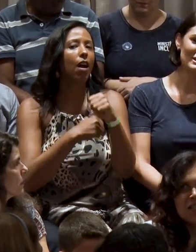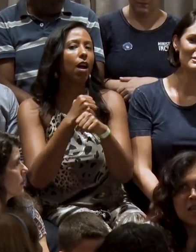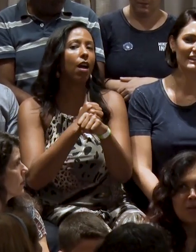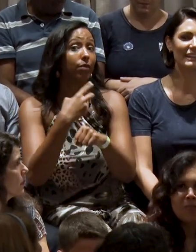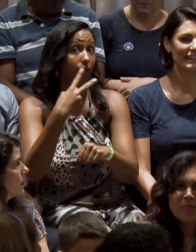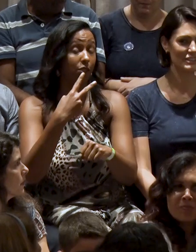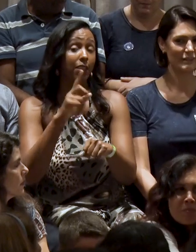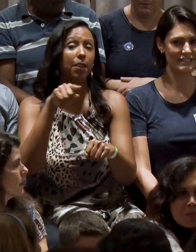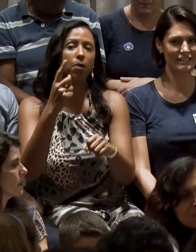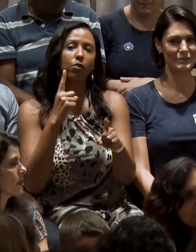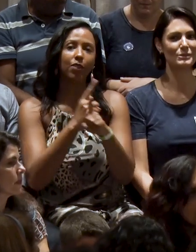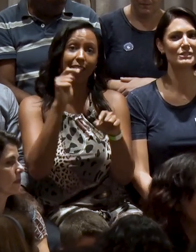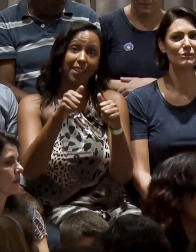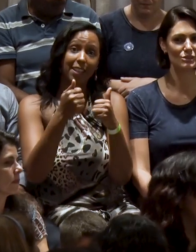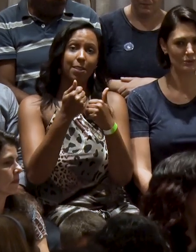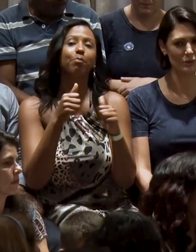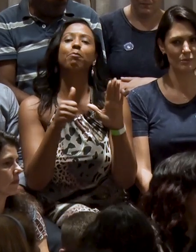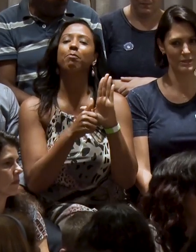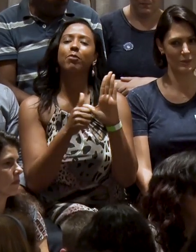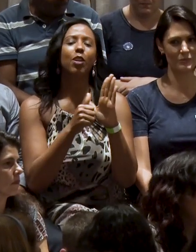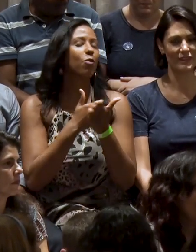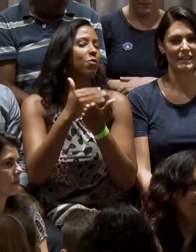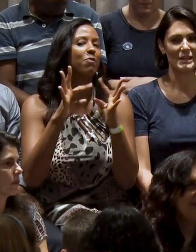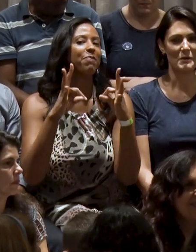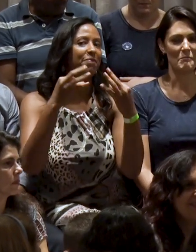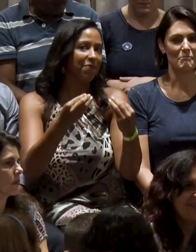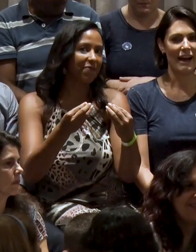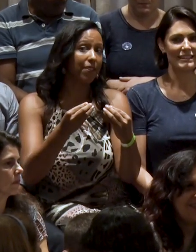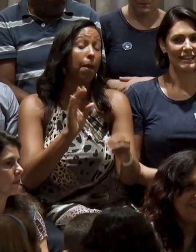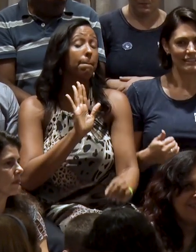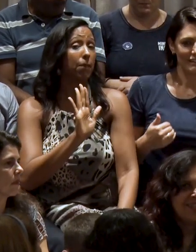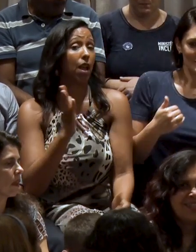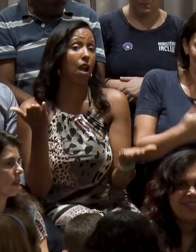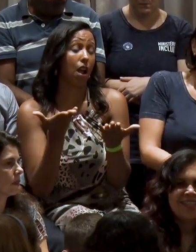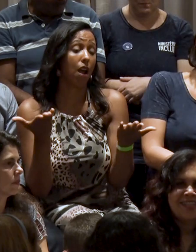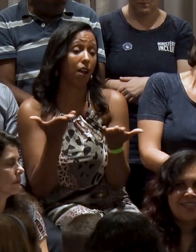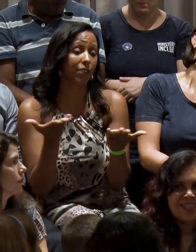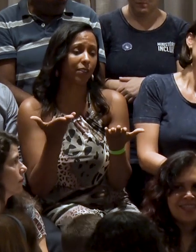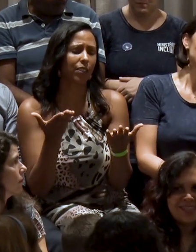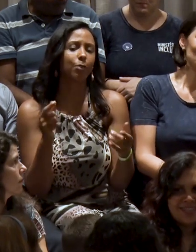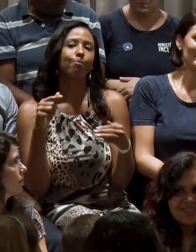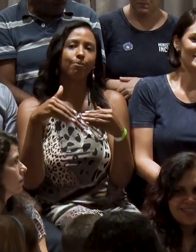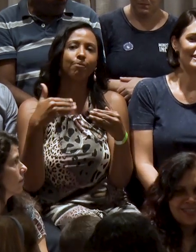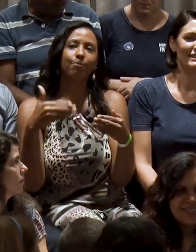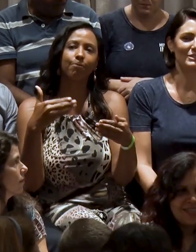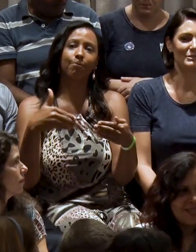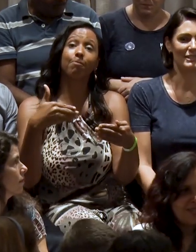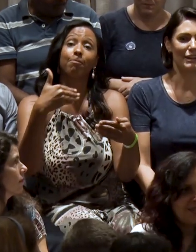reencontramos aqui na Igreja Batista Atitude, onde tudo começou. Mas nessa trajetória para chegar na Igreja Batista, eu estava